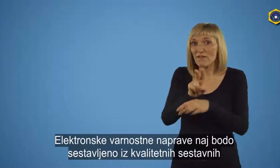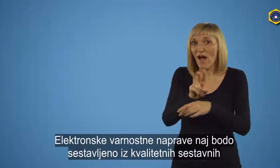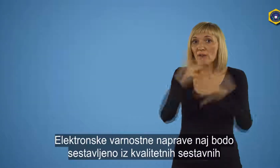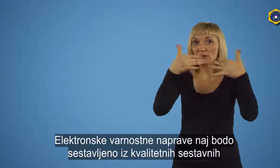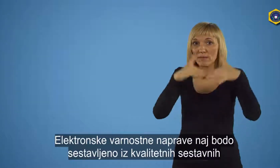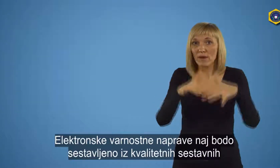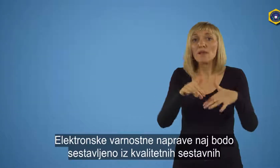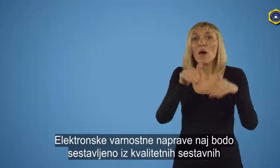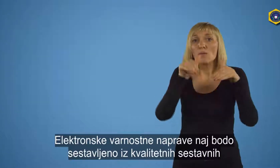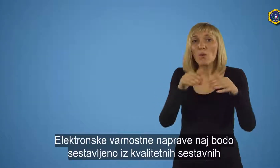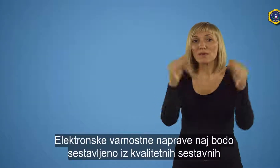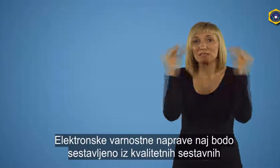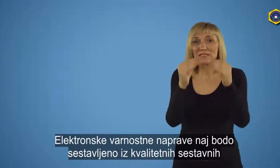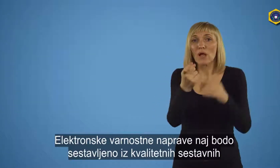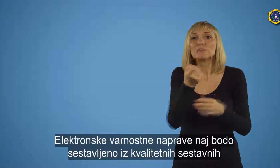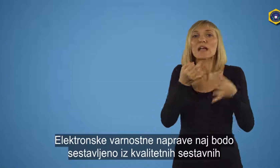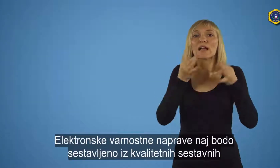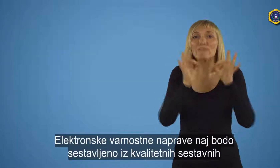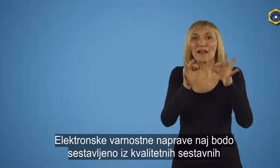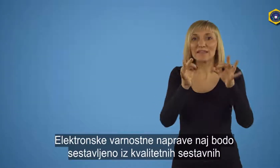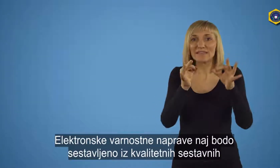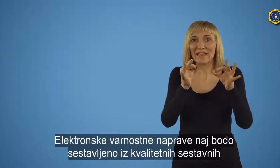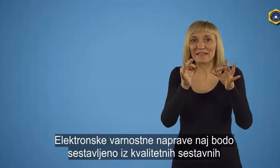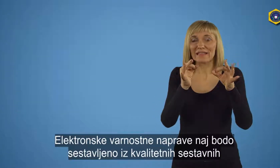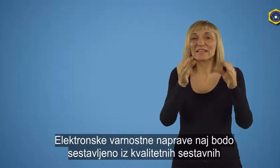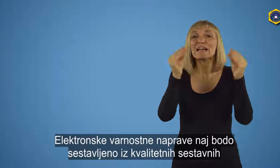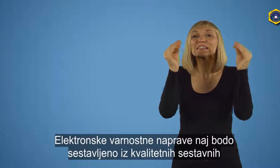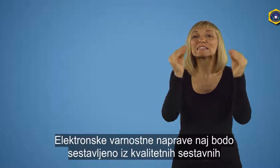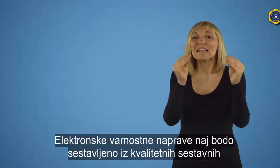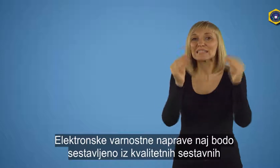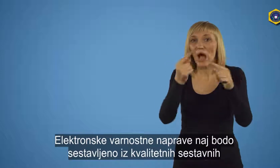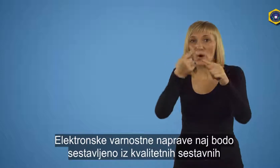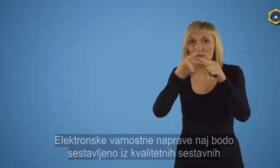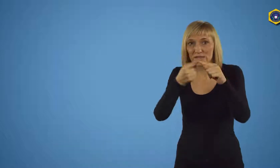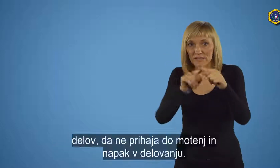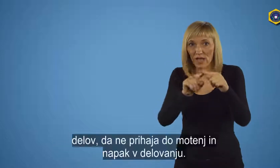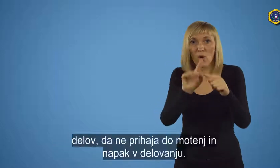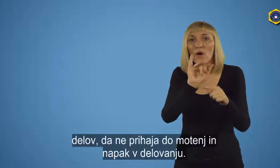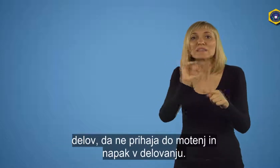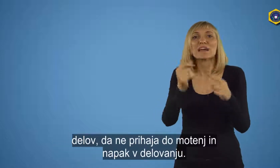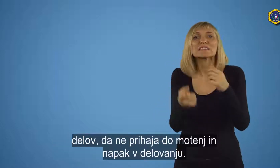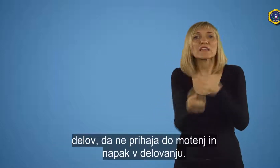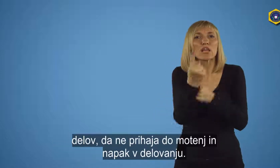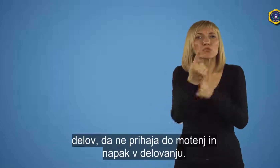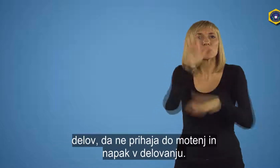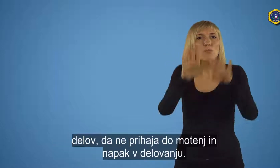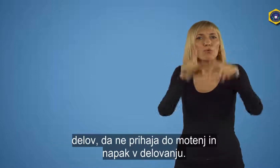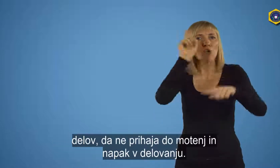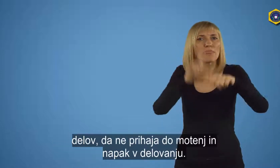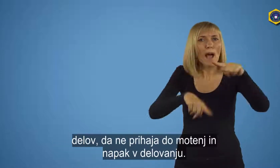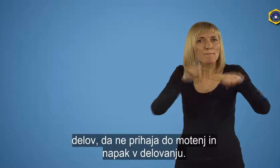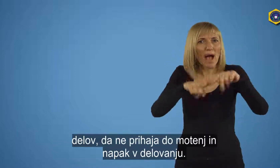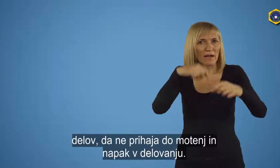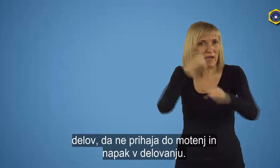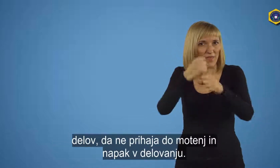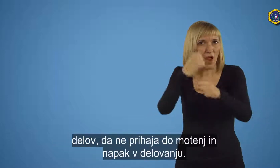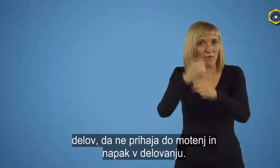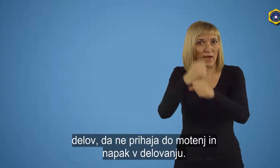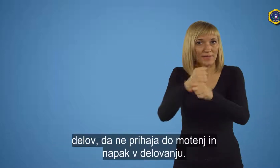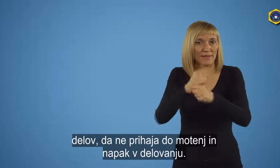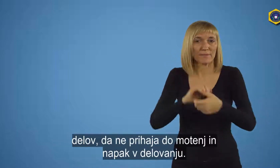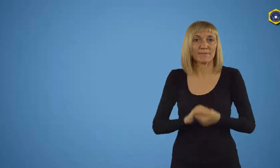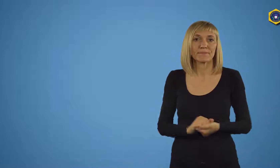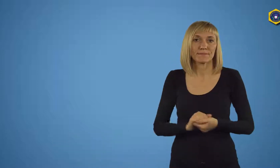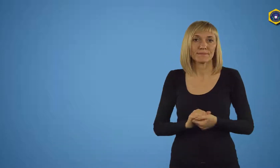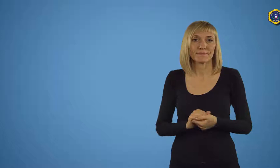Elektronske varnostne naprave naj bodo sestavljene iz kvalitetnih sestavnih delov, da ne prihaja do motenj in napak v